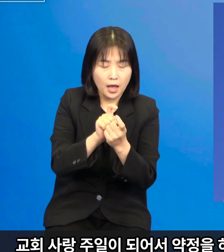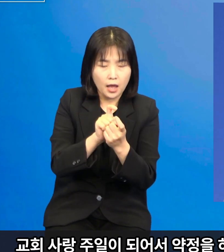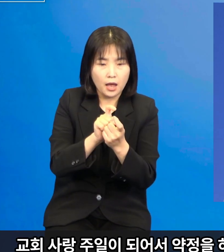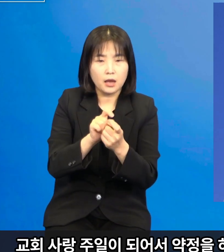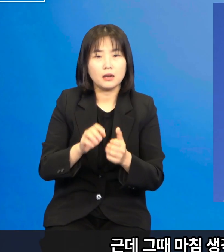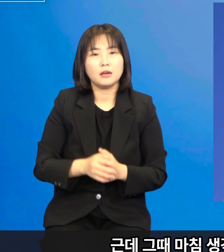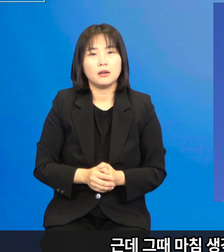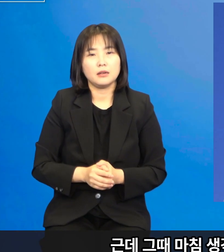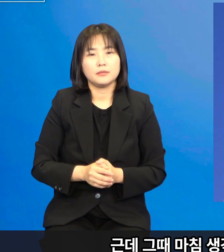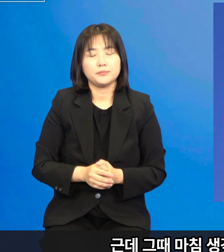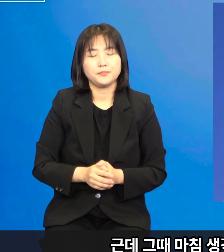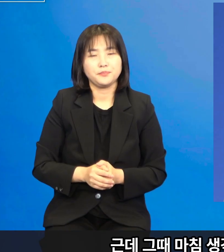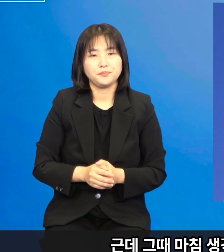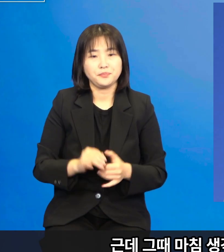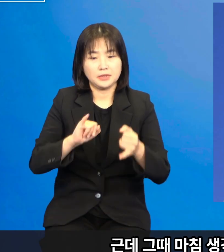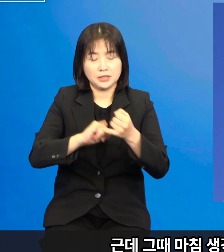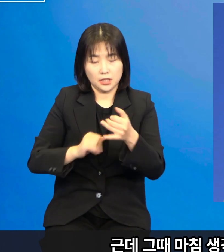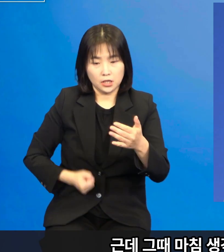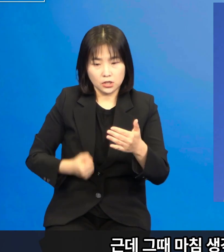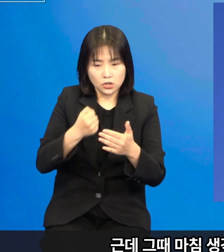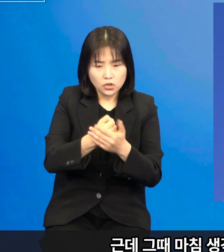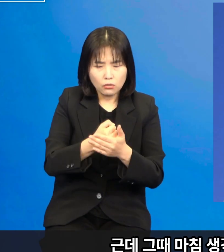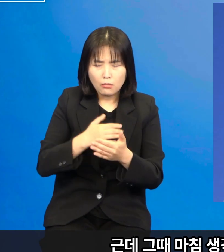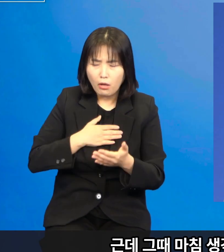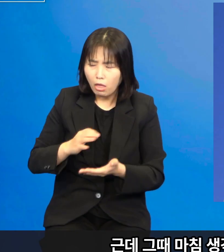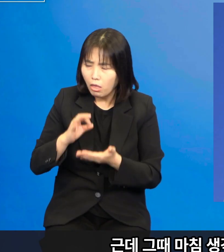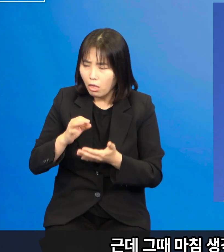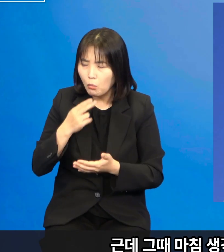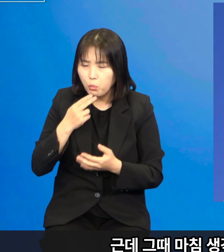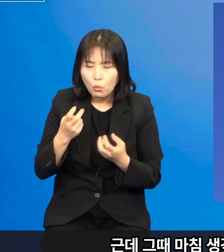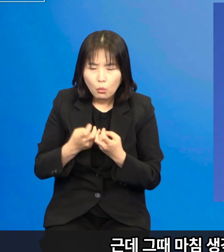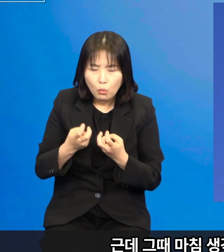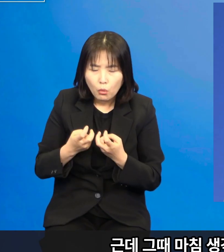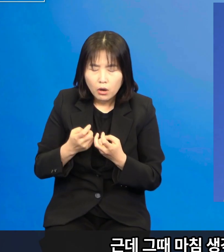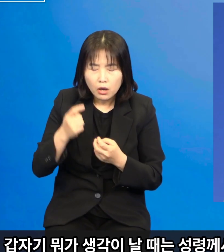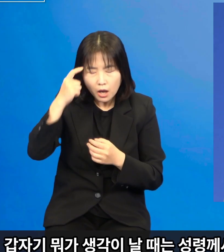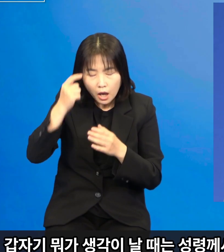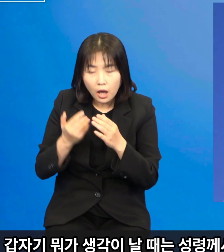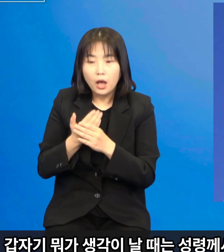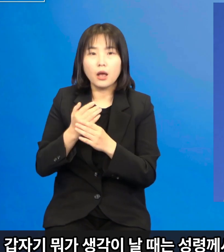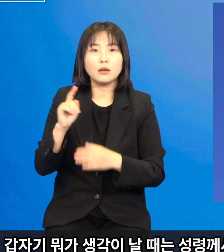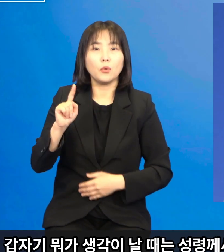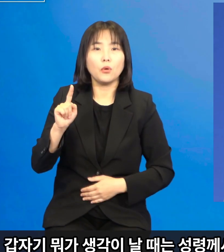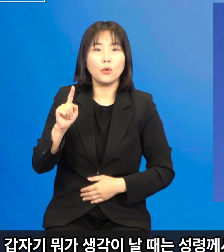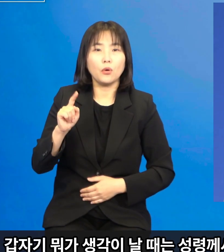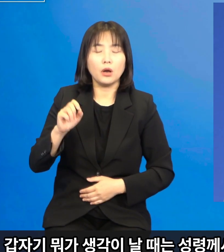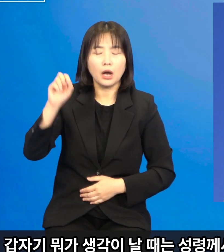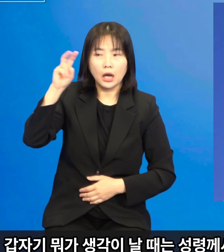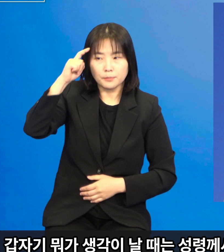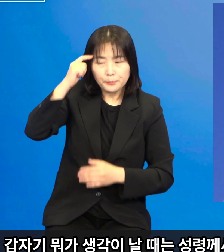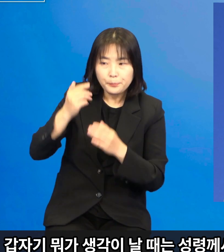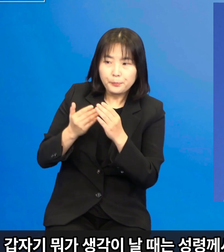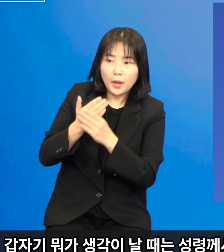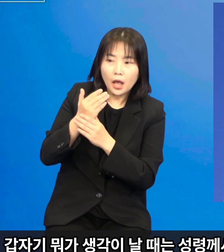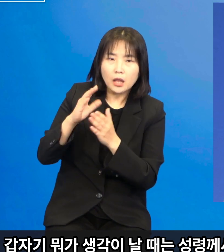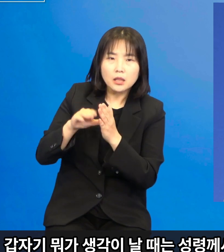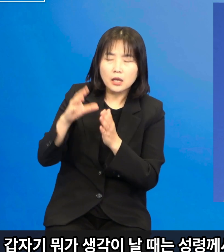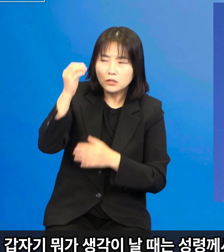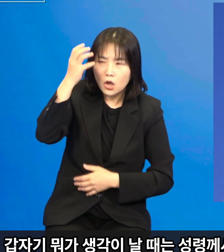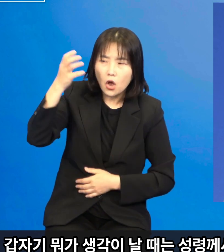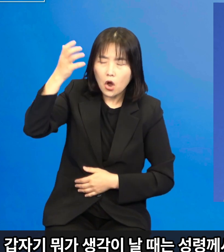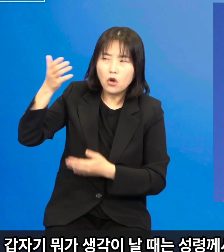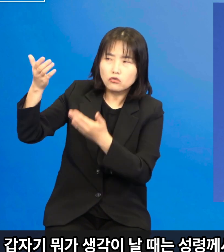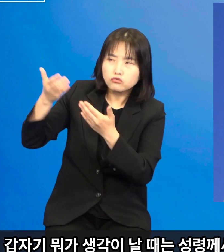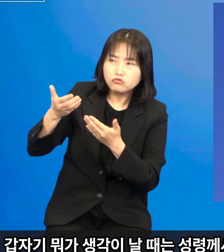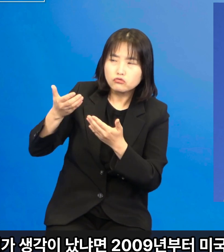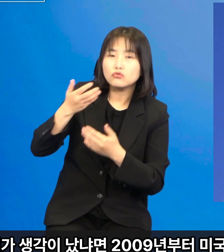없는데 어떡할까? 근데 그때 마침 생각이 나는 게 있어요. 그리고 갑자기 뭐가 생각이 날 때는 성령께서 생각나게 하시는